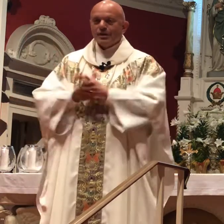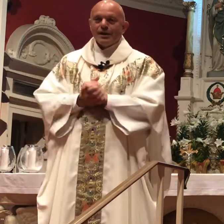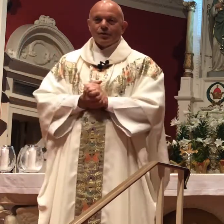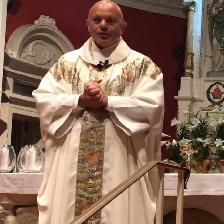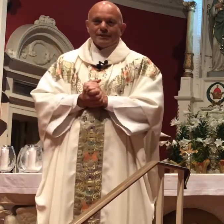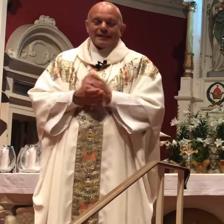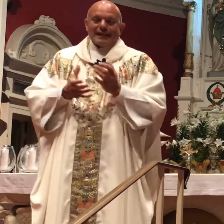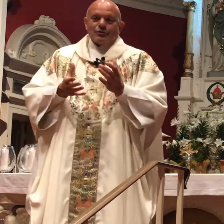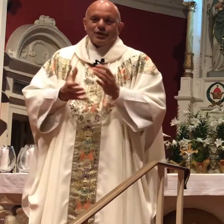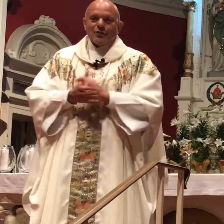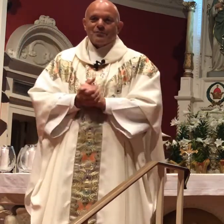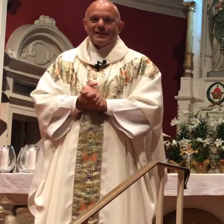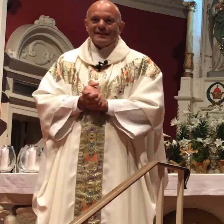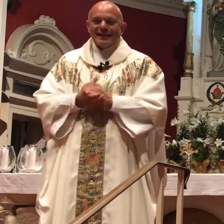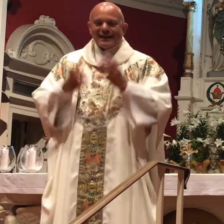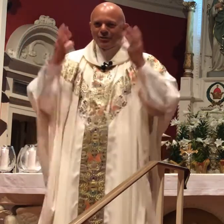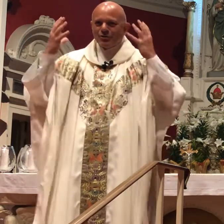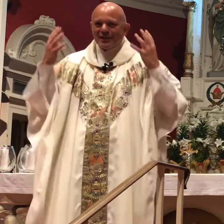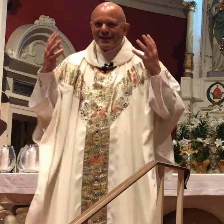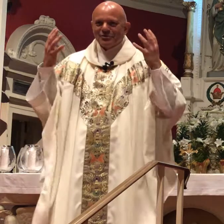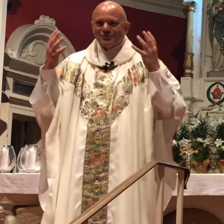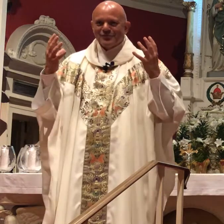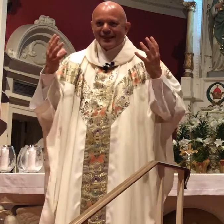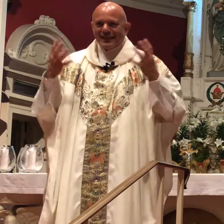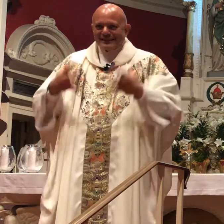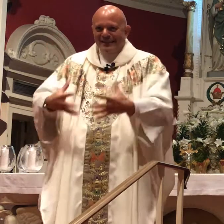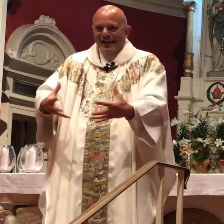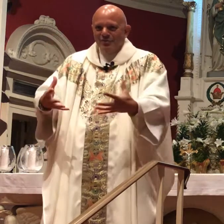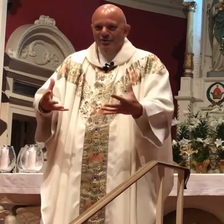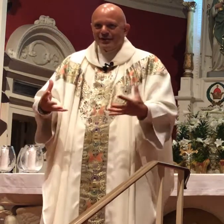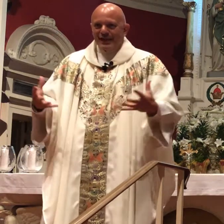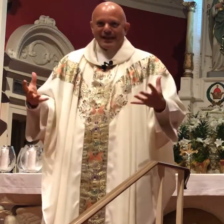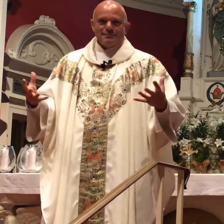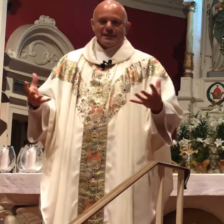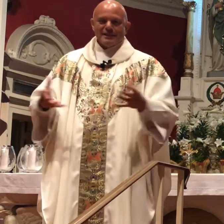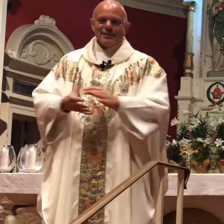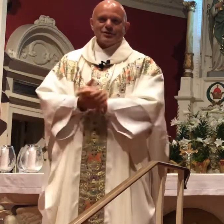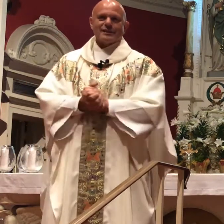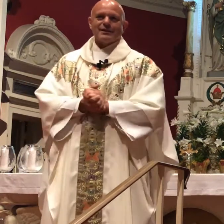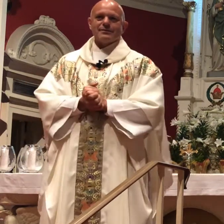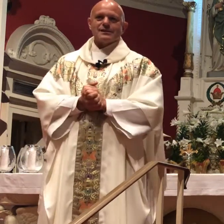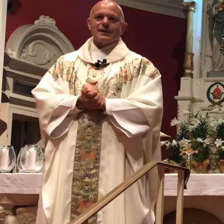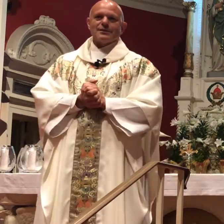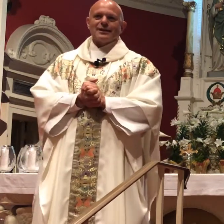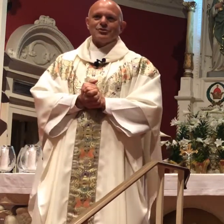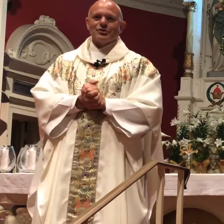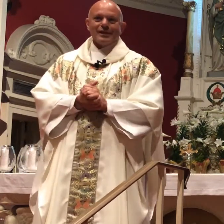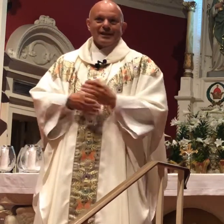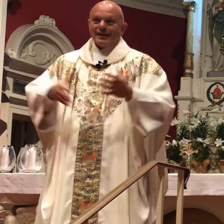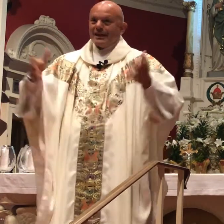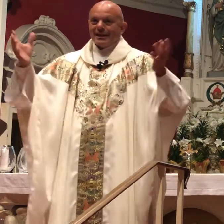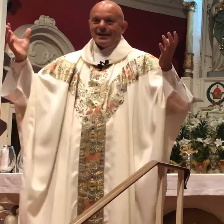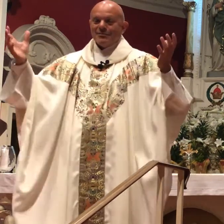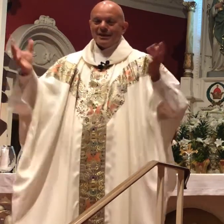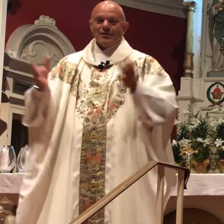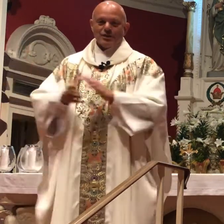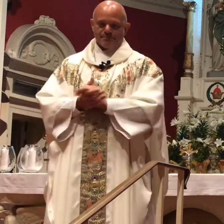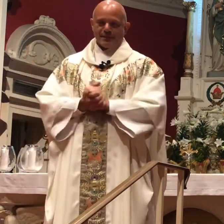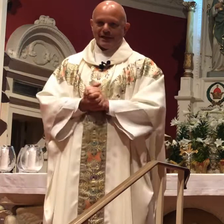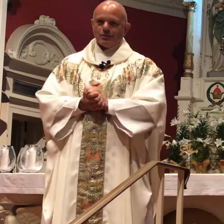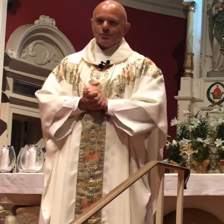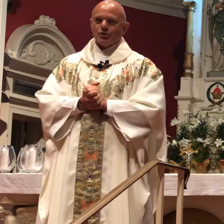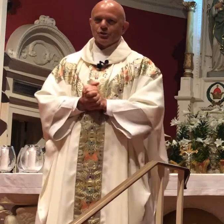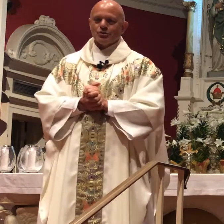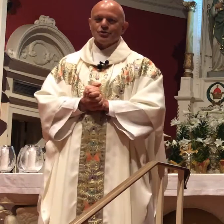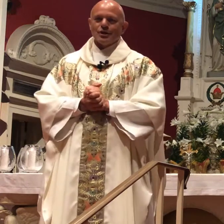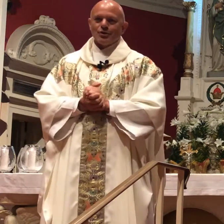vieron, trataron de comprender, recordaron, entraron en el misterio que estaban celebrando y escribieron,